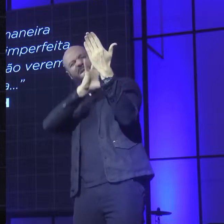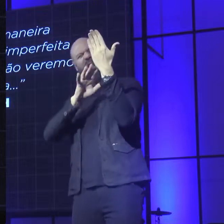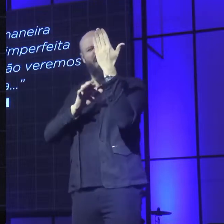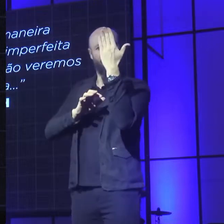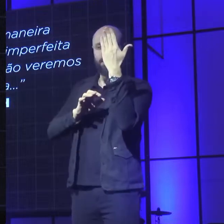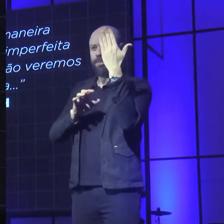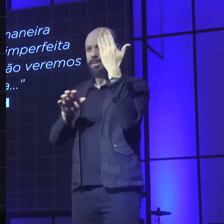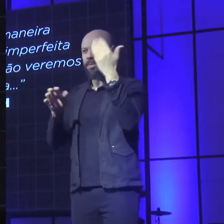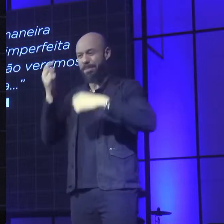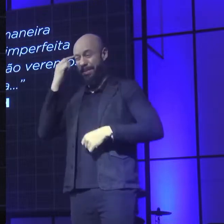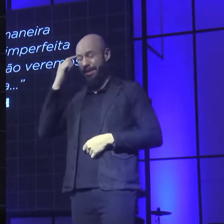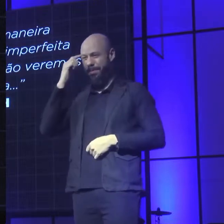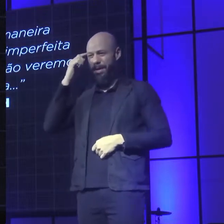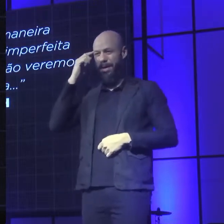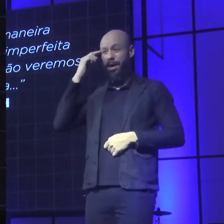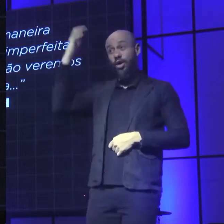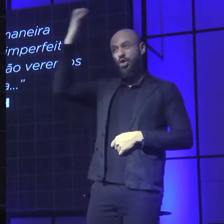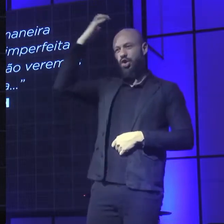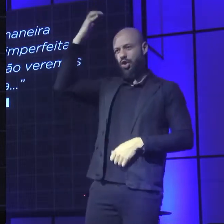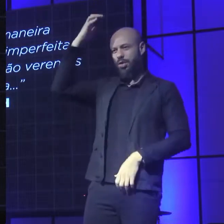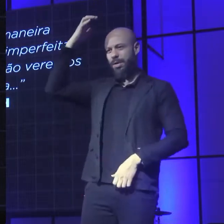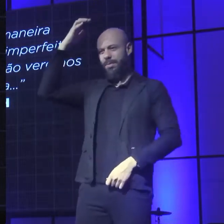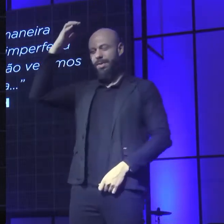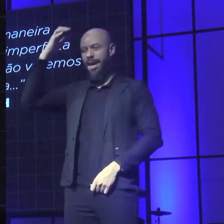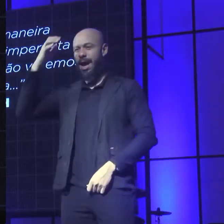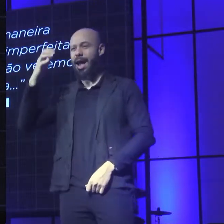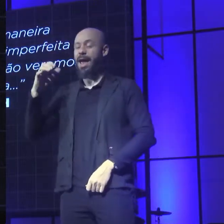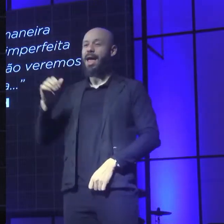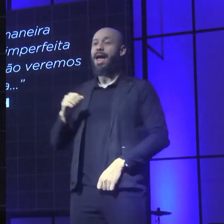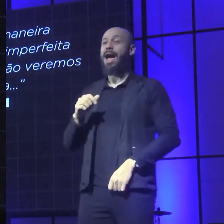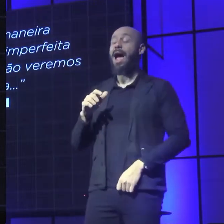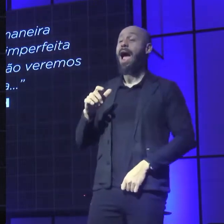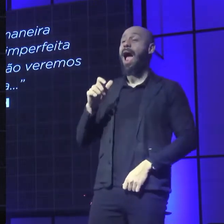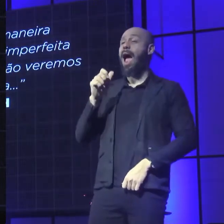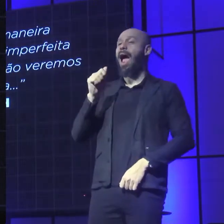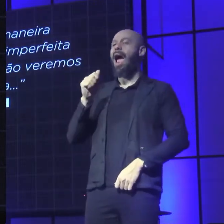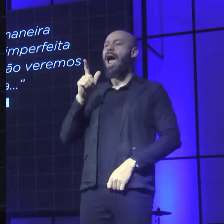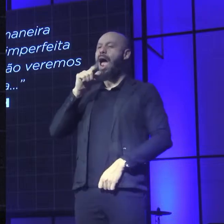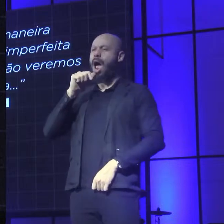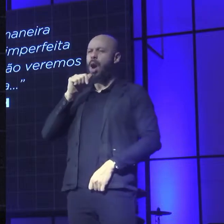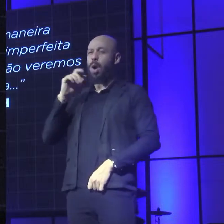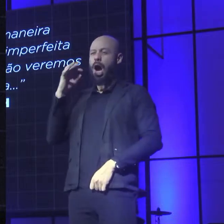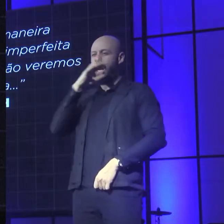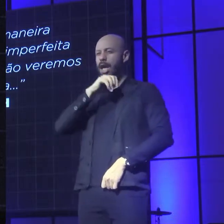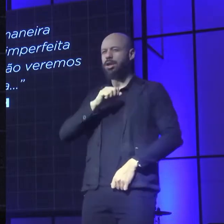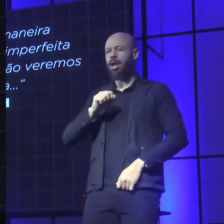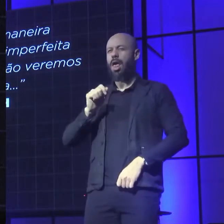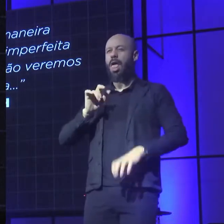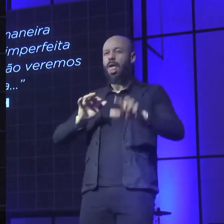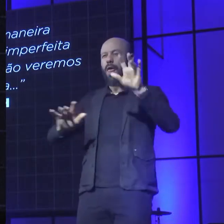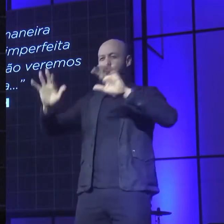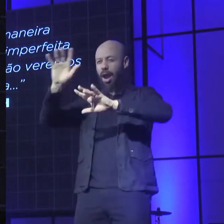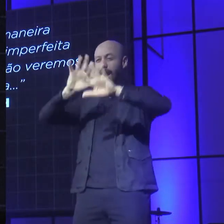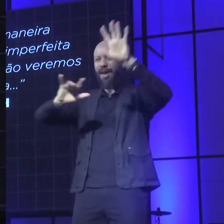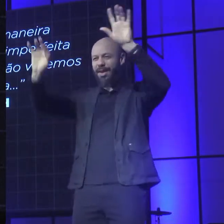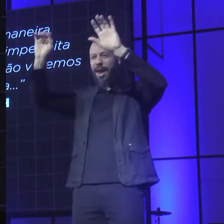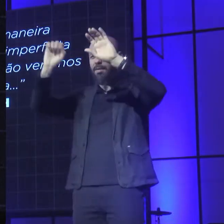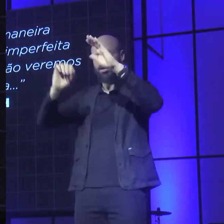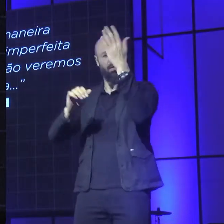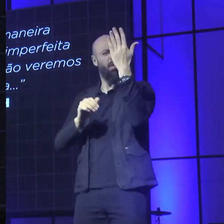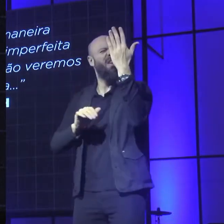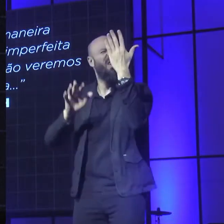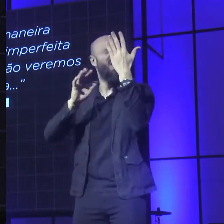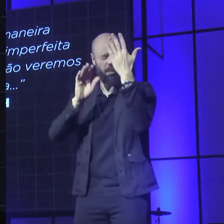banho no banheiro, no chuveiro, e o vapor toma conta do espelho, você para na frente e você não